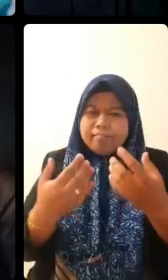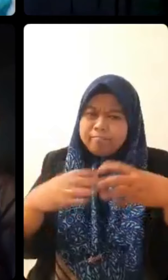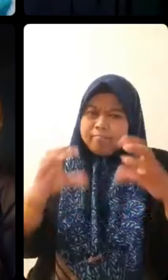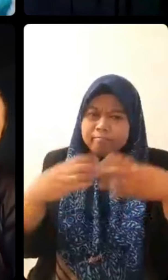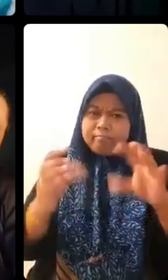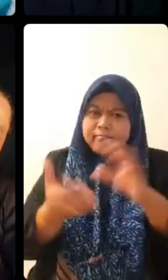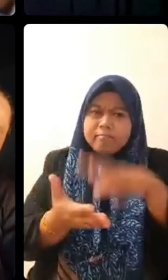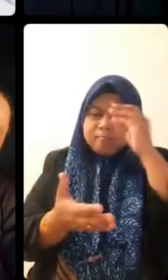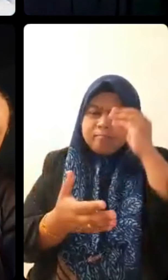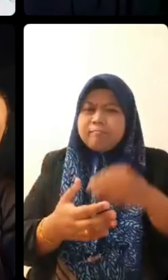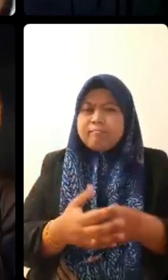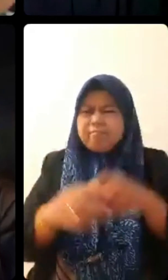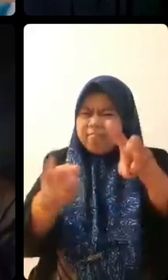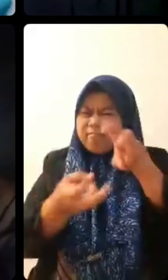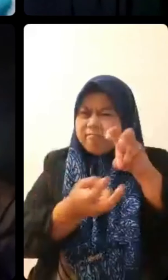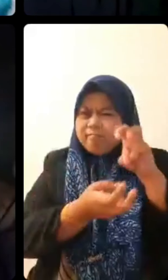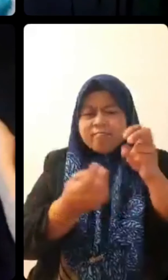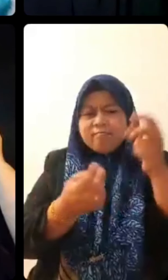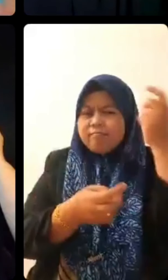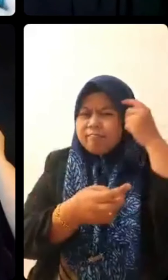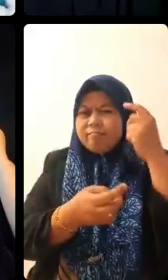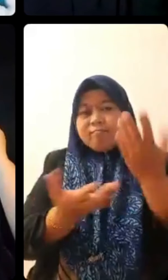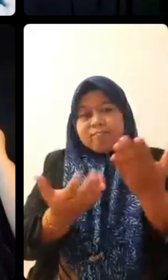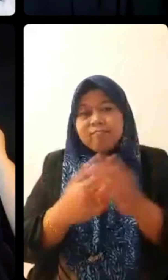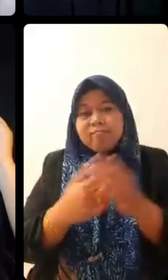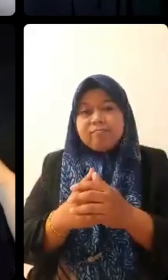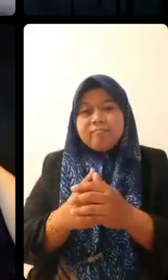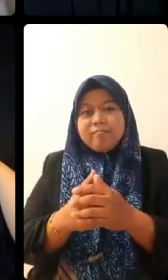Bergantung kepada individu tu lah penerimaan. Betul-betul. Okay.